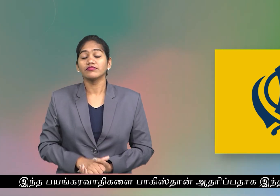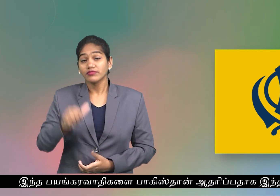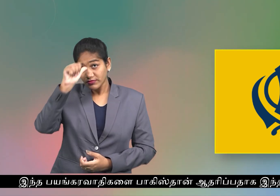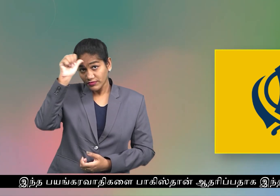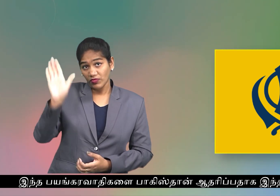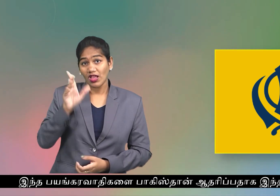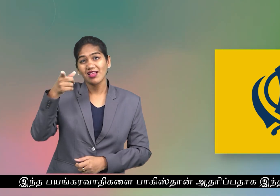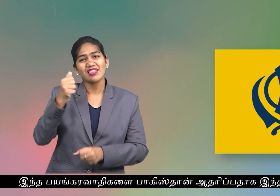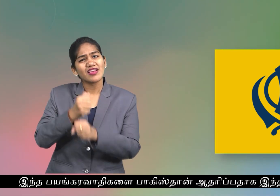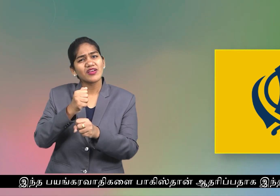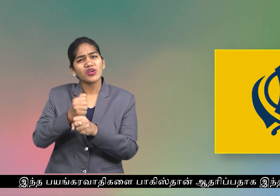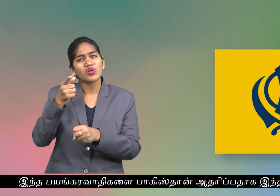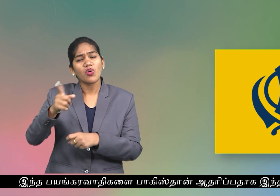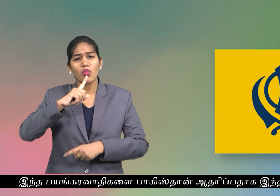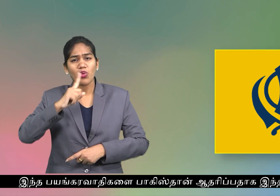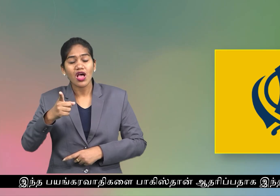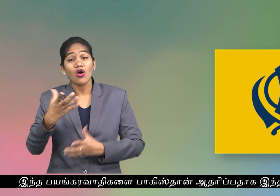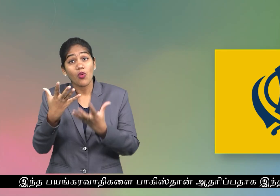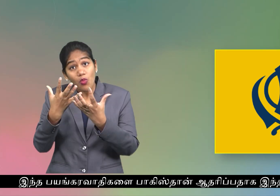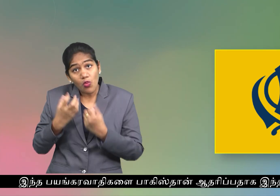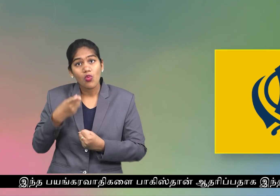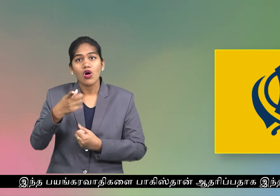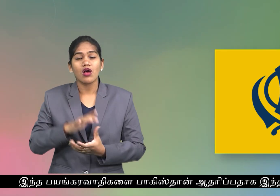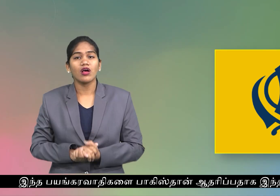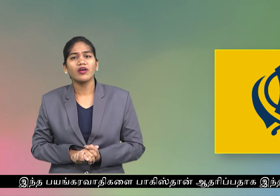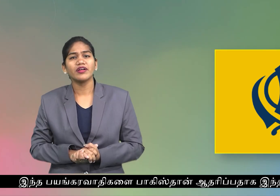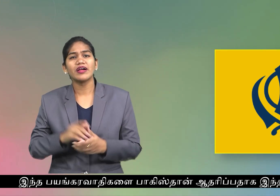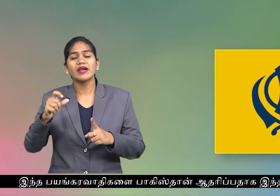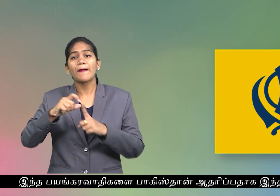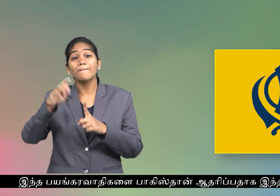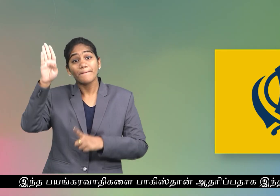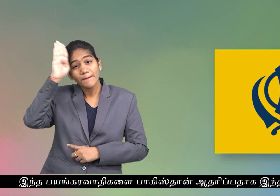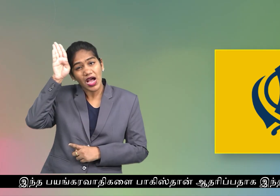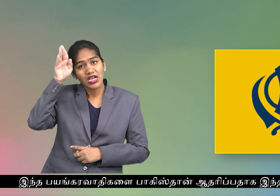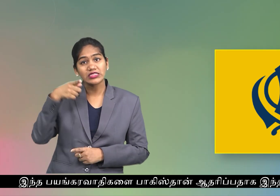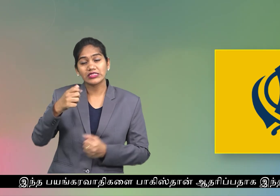இந்த பயங்கரவாதிகளை பாகிஸ்தான் ஆதரிப்பதாக இந்திய அரசு கூறியது.